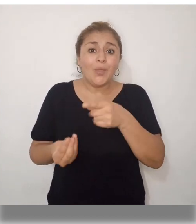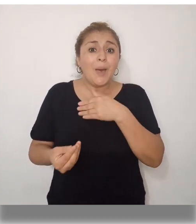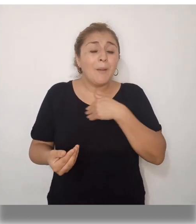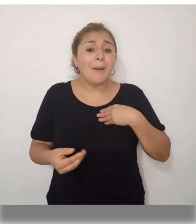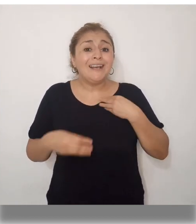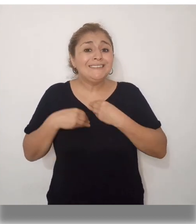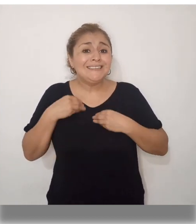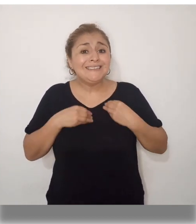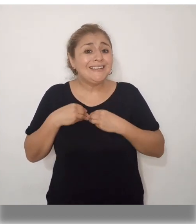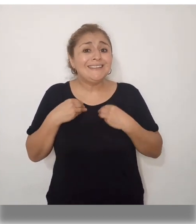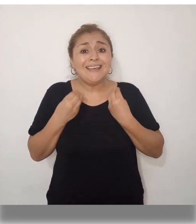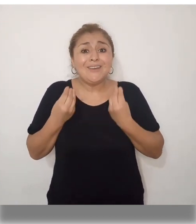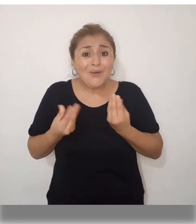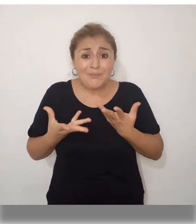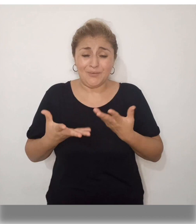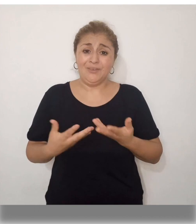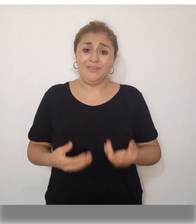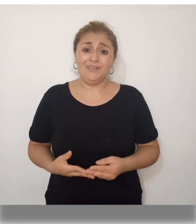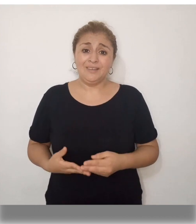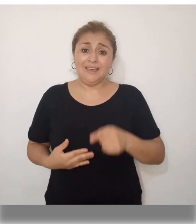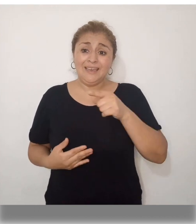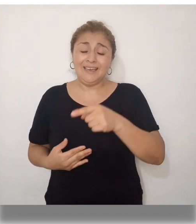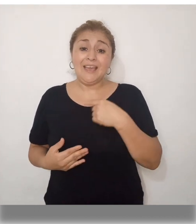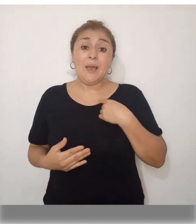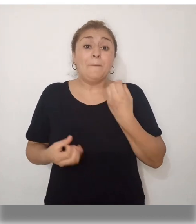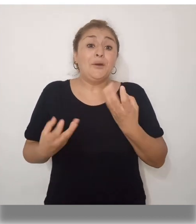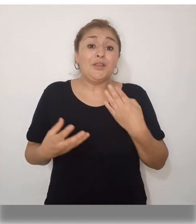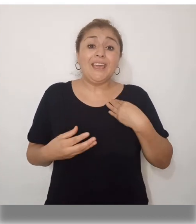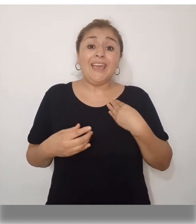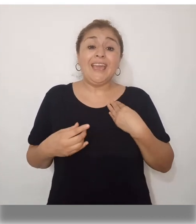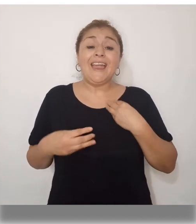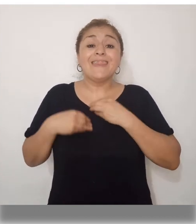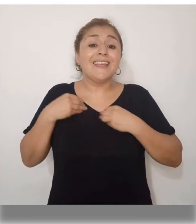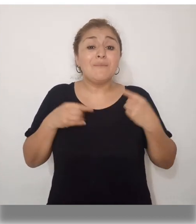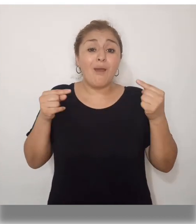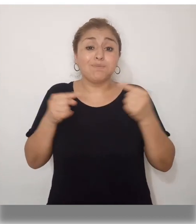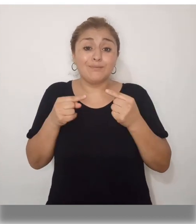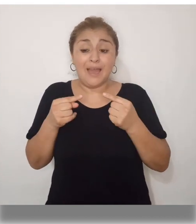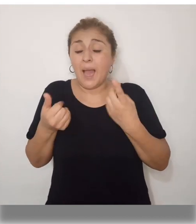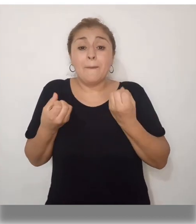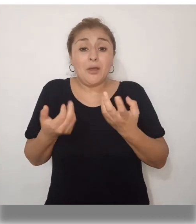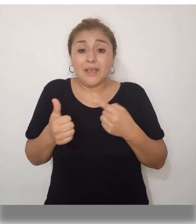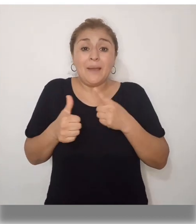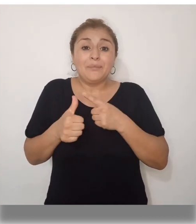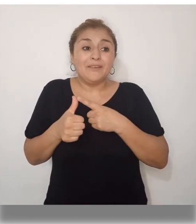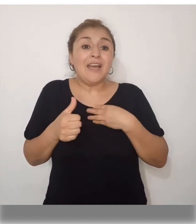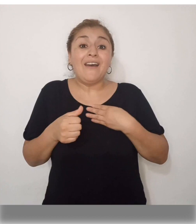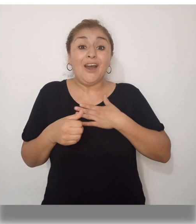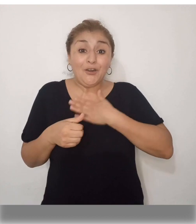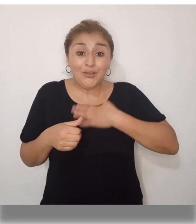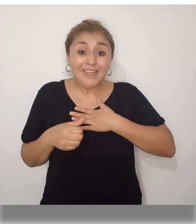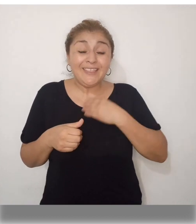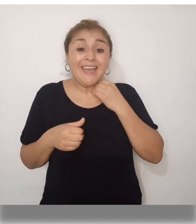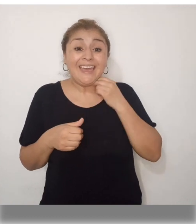por haber dado a luz a su hijo y la angustia la tristeza de saber